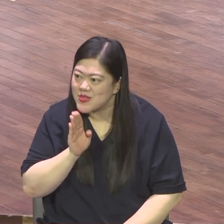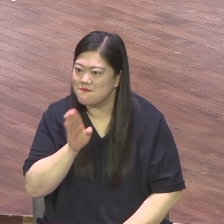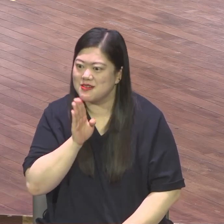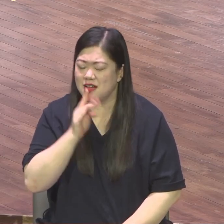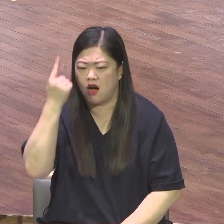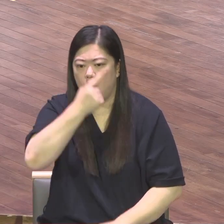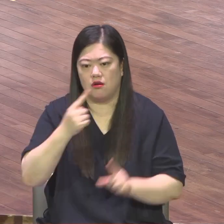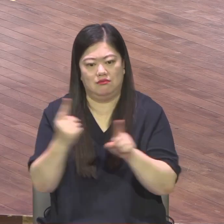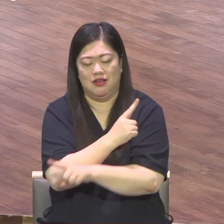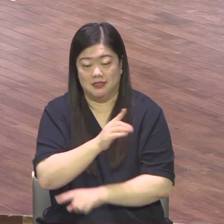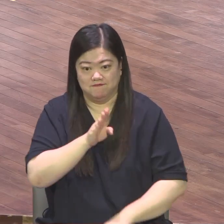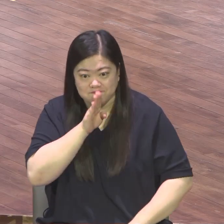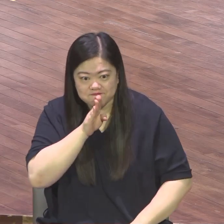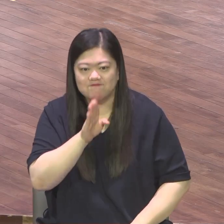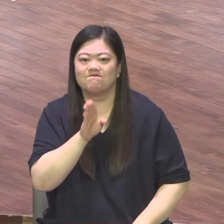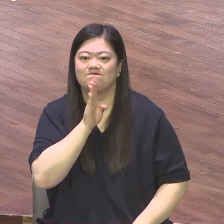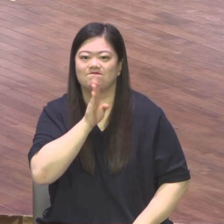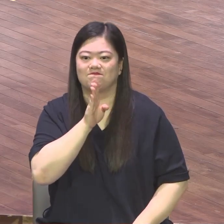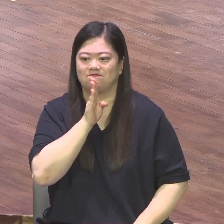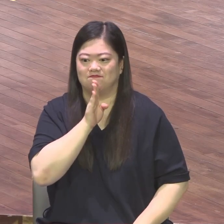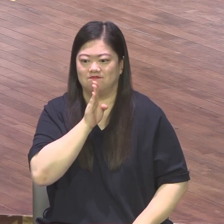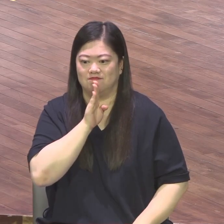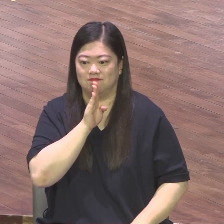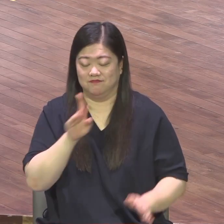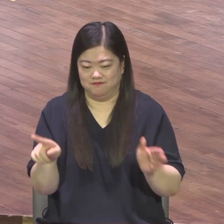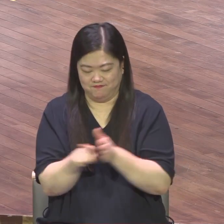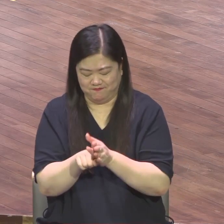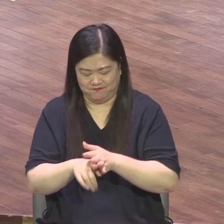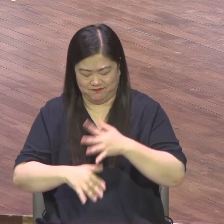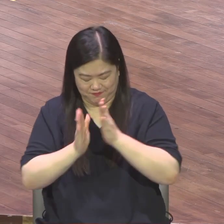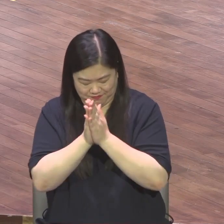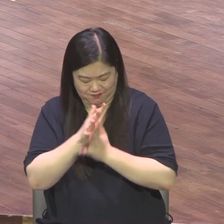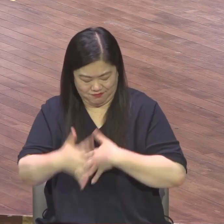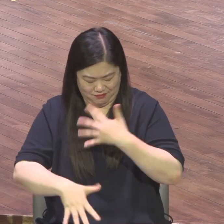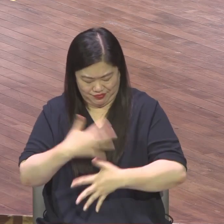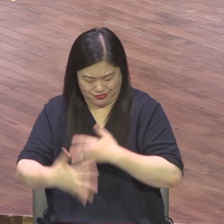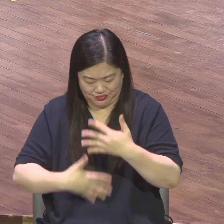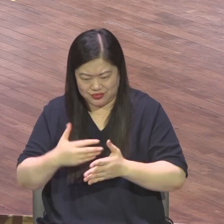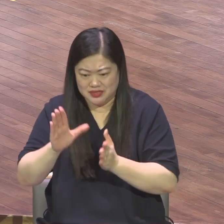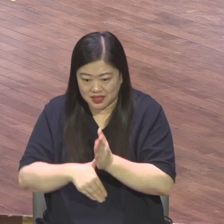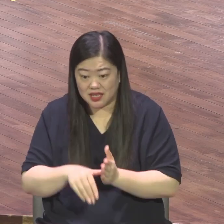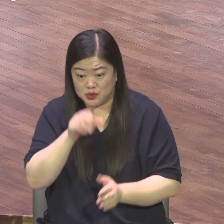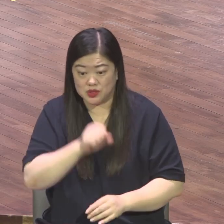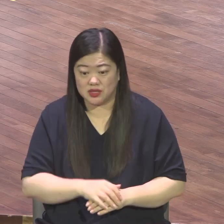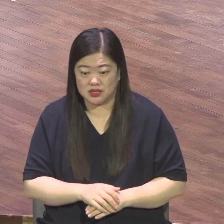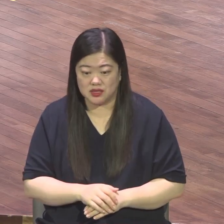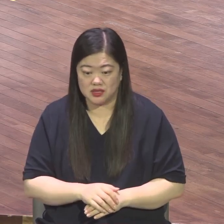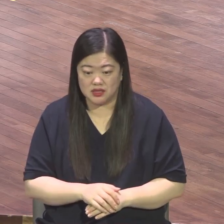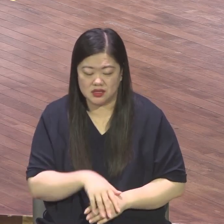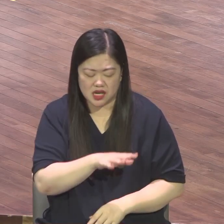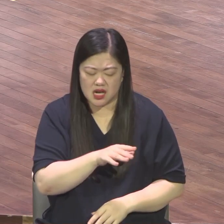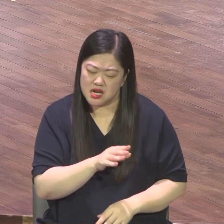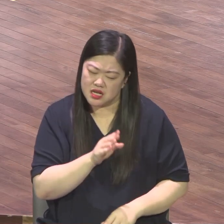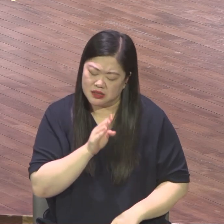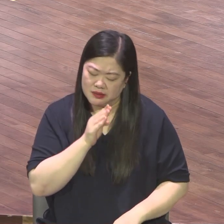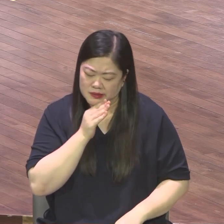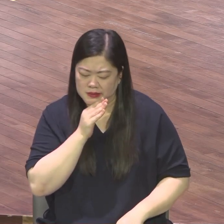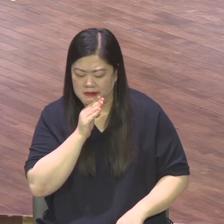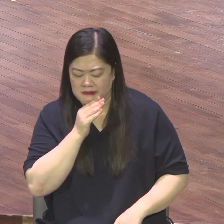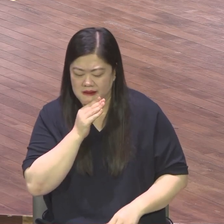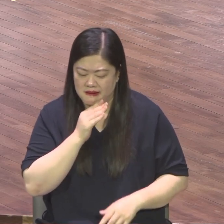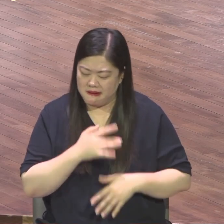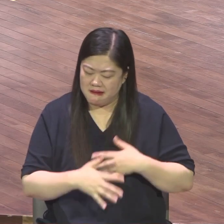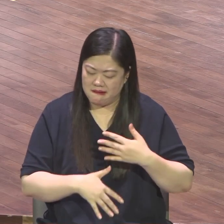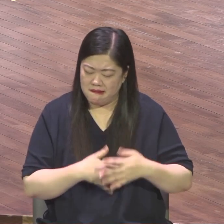위원장들 모여가지고 늘 긍정이고 창조이고 서로 격려하고 위로하고 힘주고 그렇게 나가야 돼. 아멘. 아이가 뭐